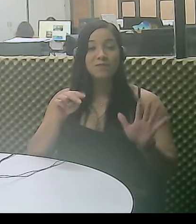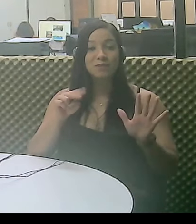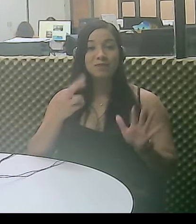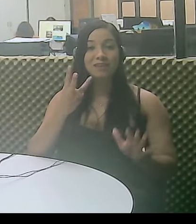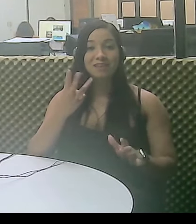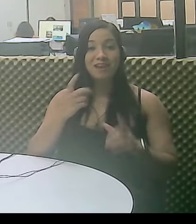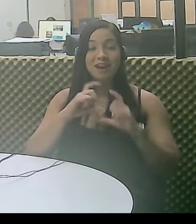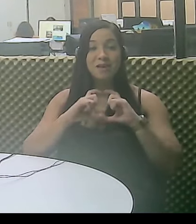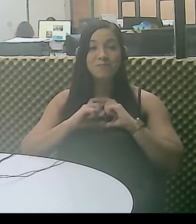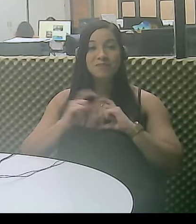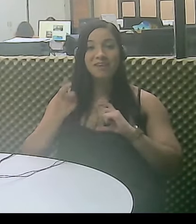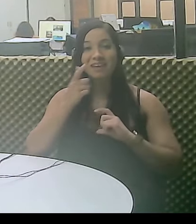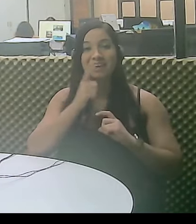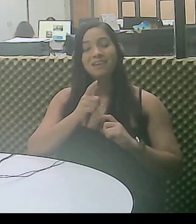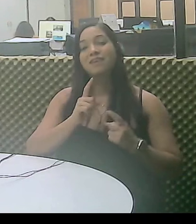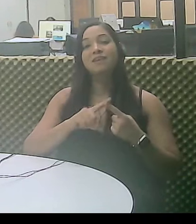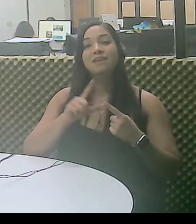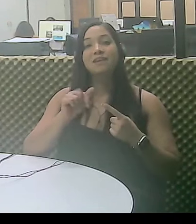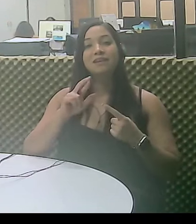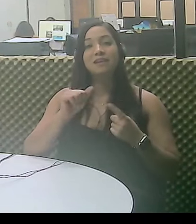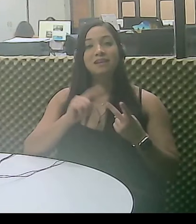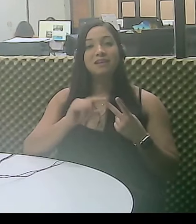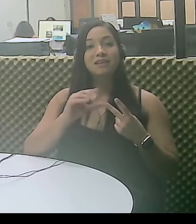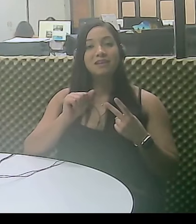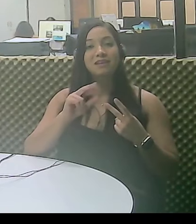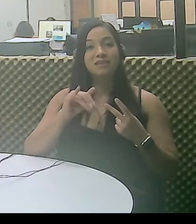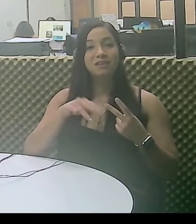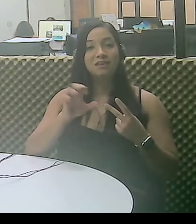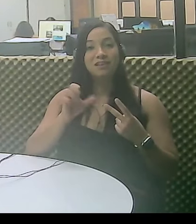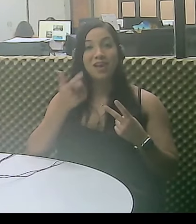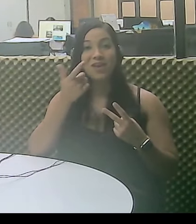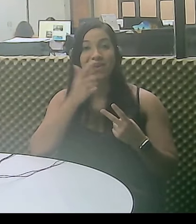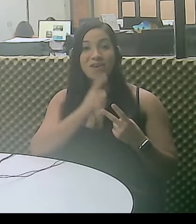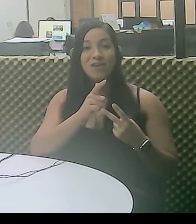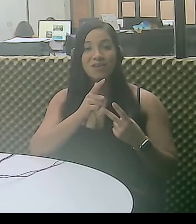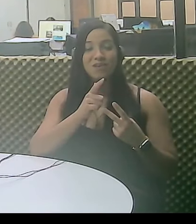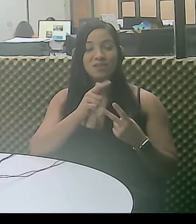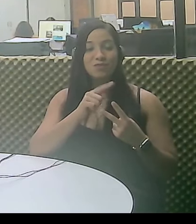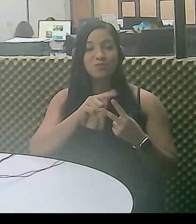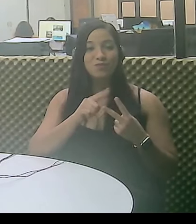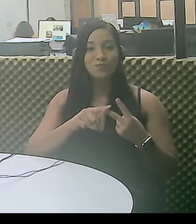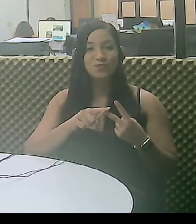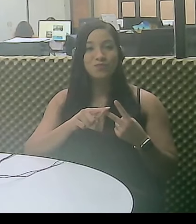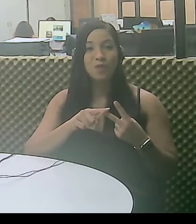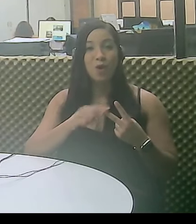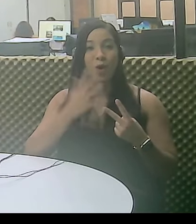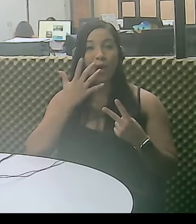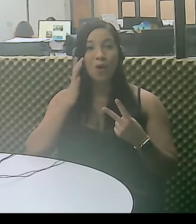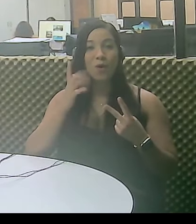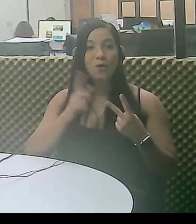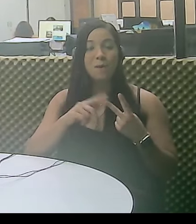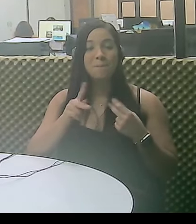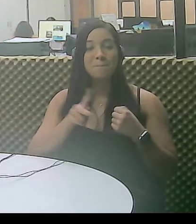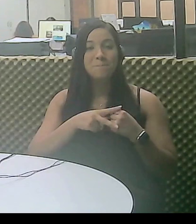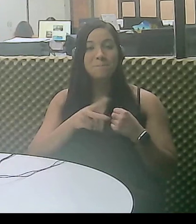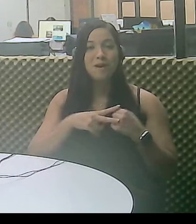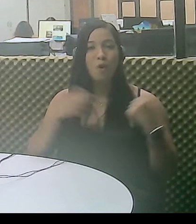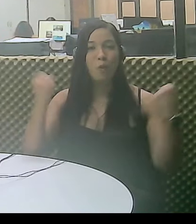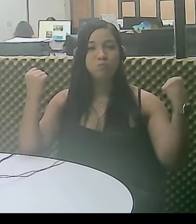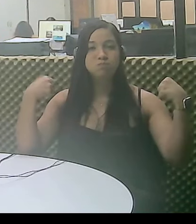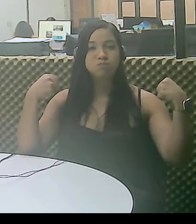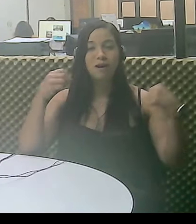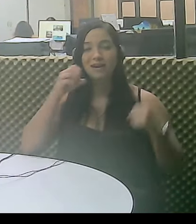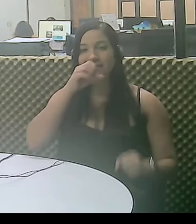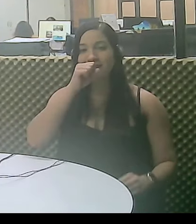medalhas. As para-atletas Lara Lima e Caroline Fernandes conquistaram, respectivamente, ouro e prata no halterofilismo